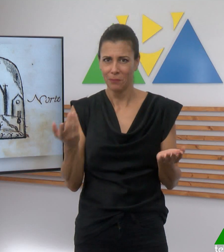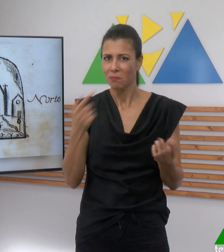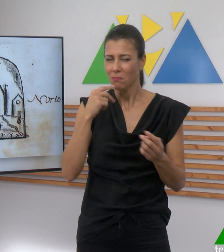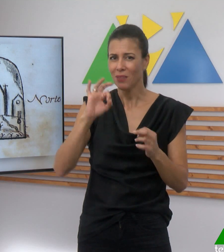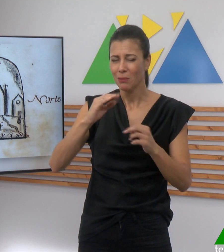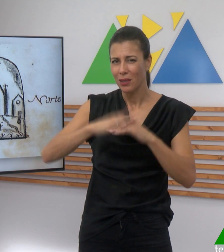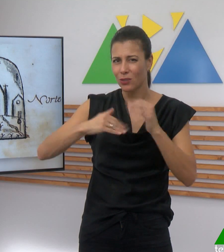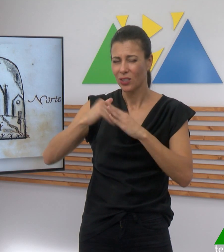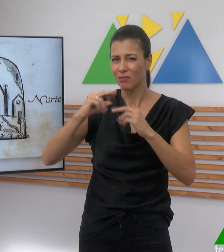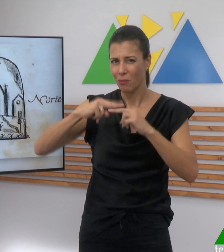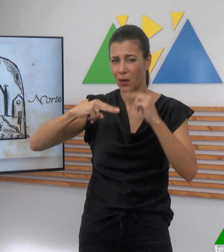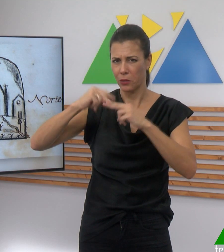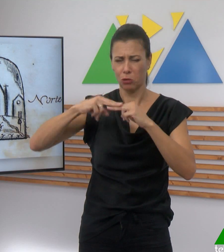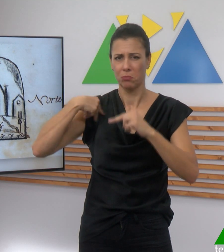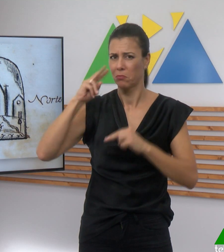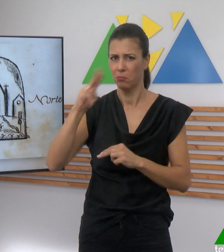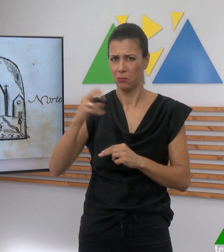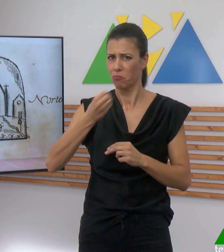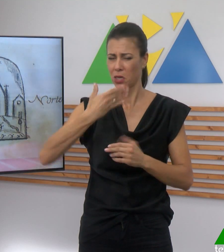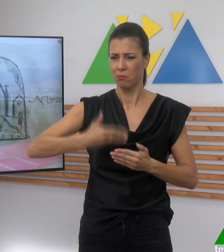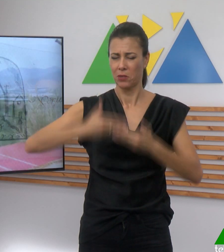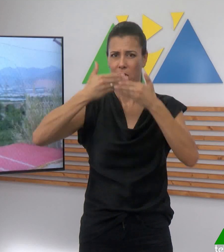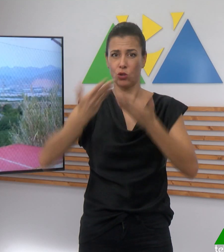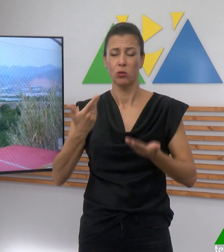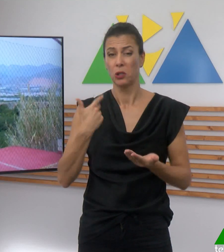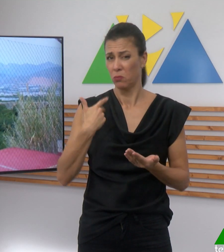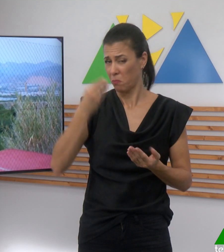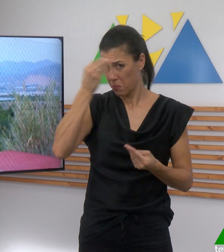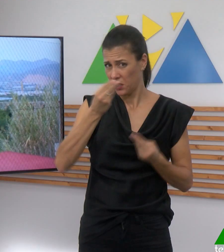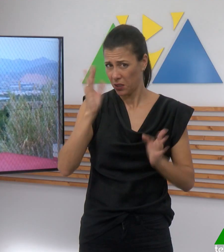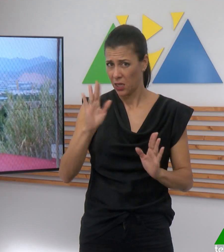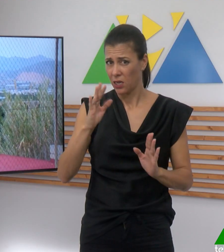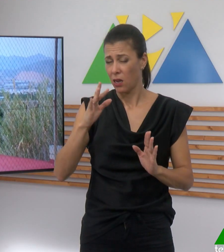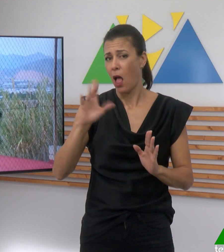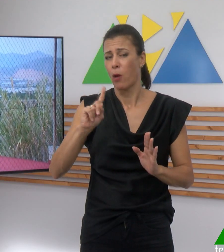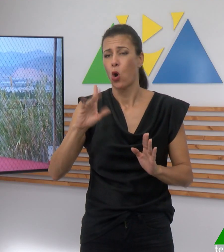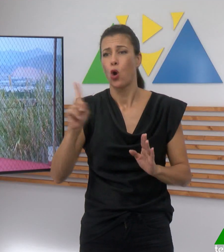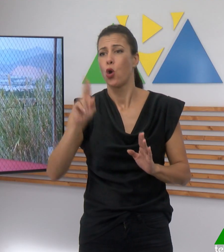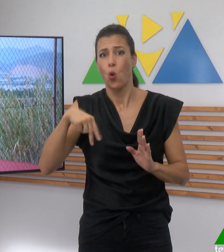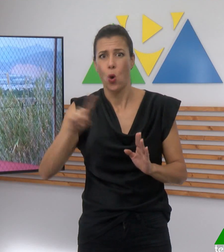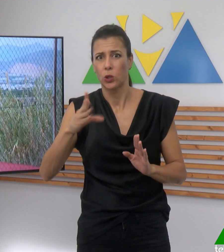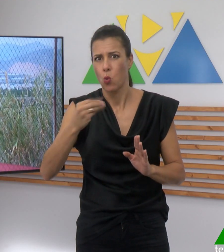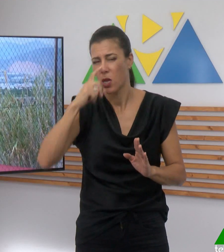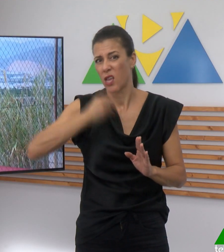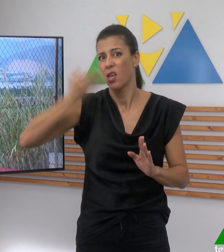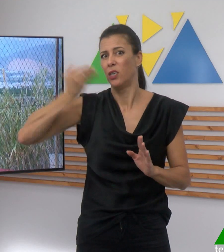aro está bastante bien hecho eso nos hace pensar que no sea muy antiguo que está bastante bien construido